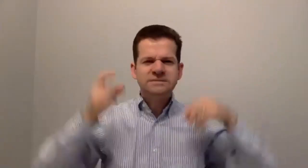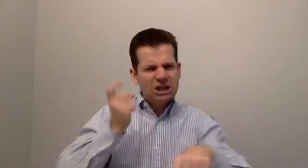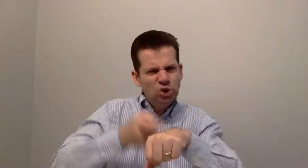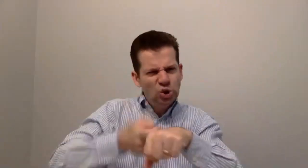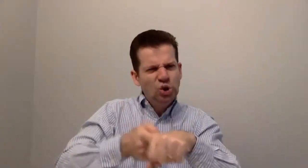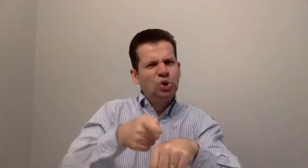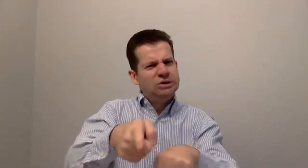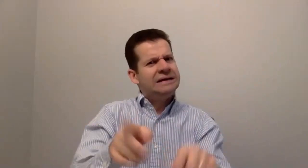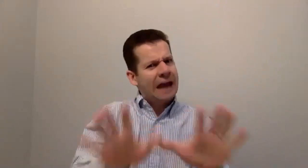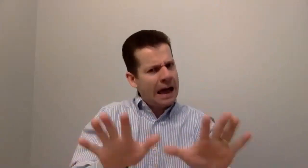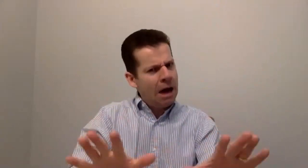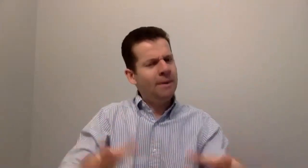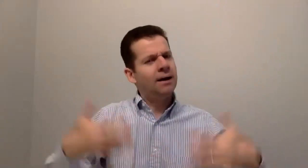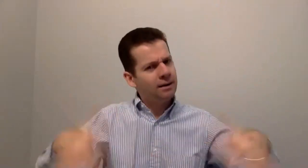Tá duro. Calma.